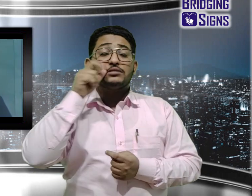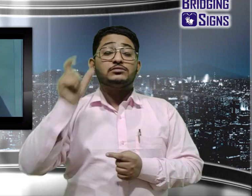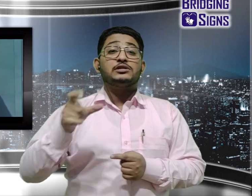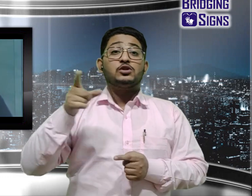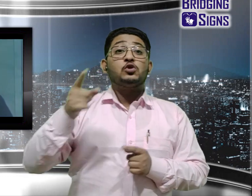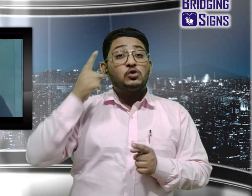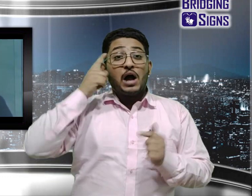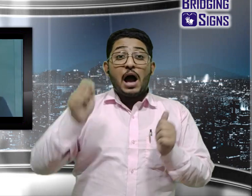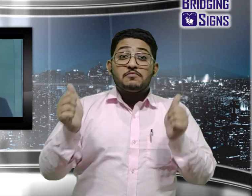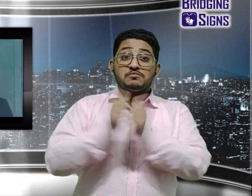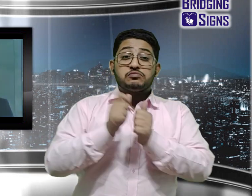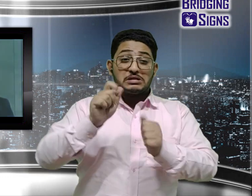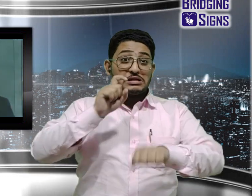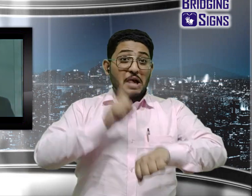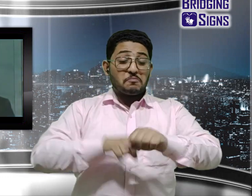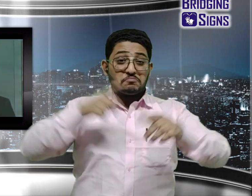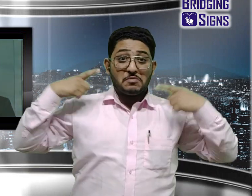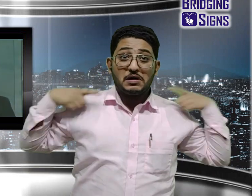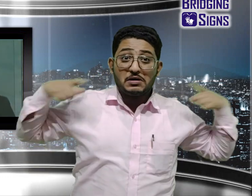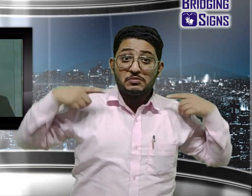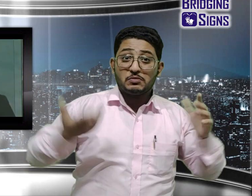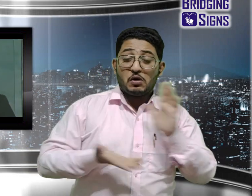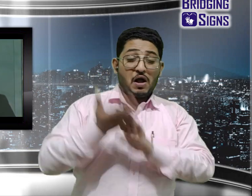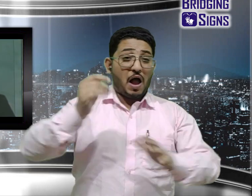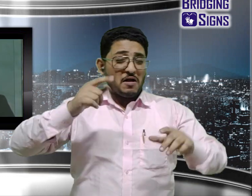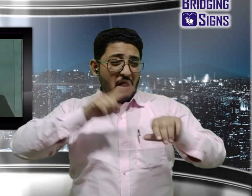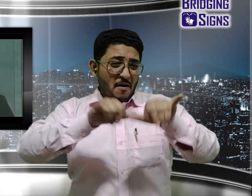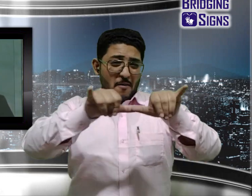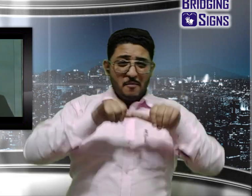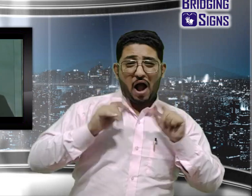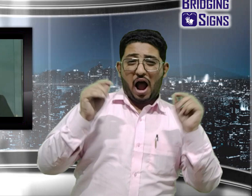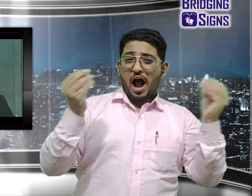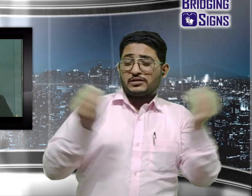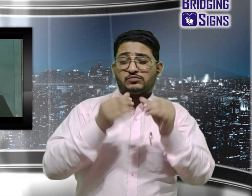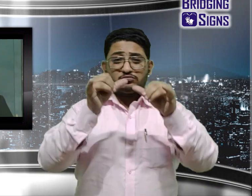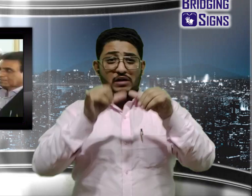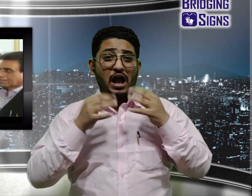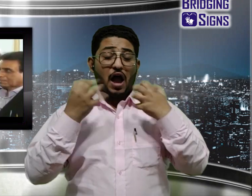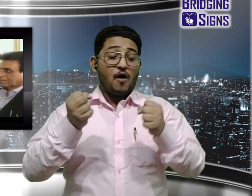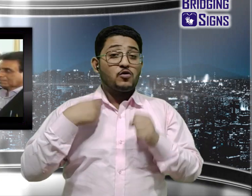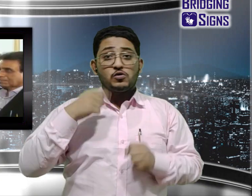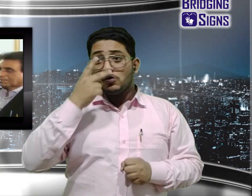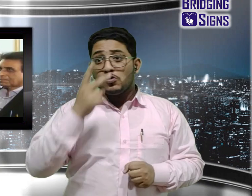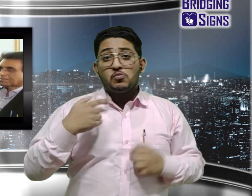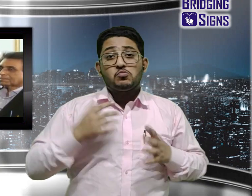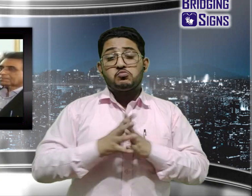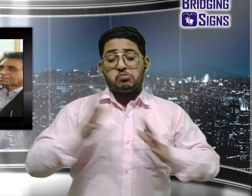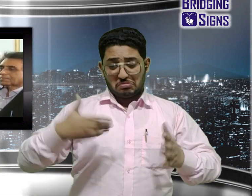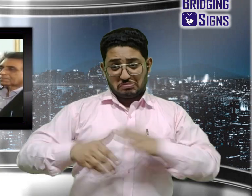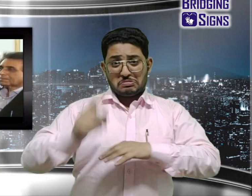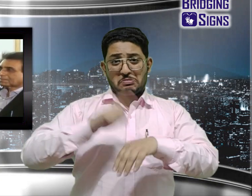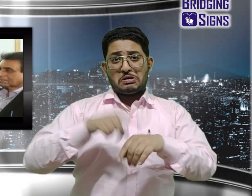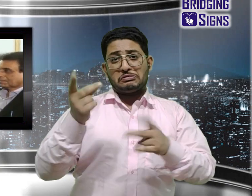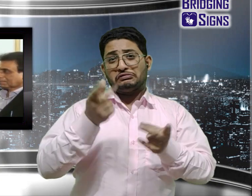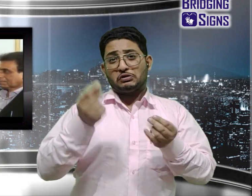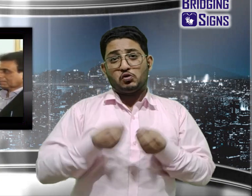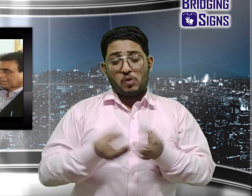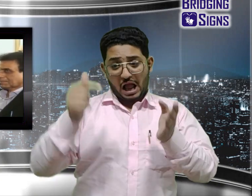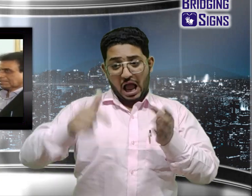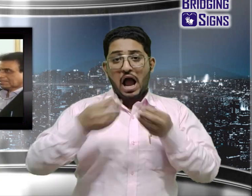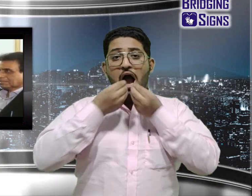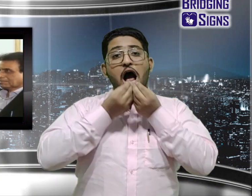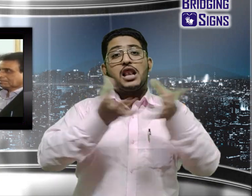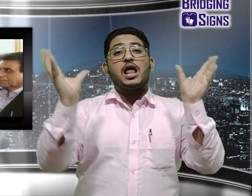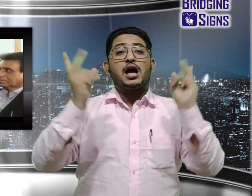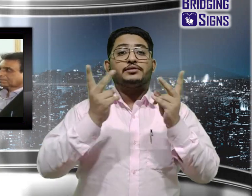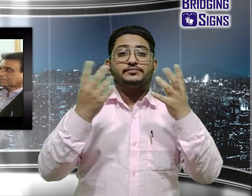इसको रिकॉर्ड टाइम में इम्प्लीमेंट किया और ये यकीनी बनाया कि हम इसे बहुत जल्दी लॉन्च करें जो आज लॉन्च